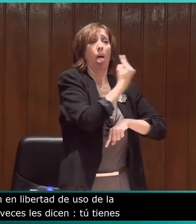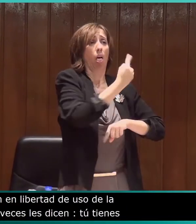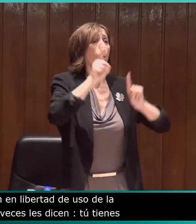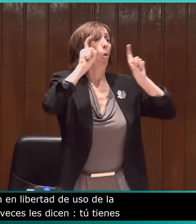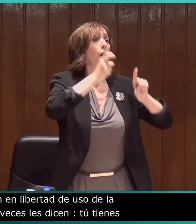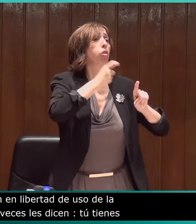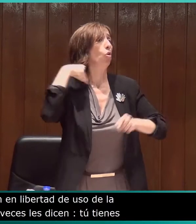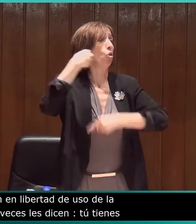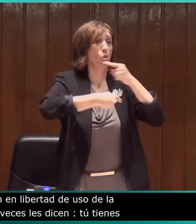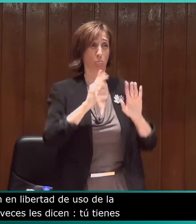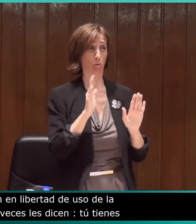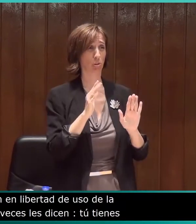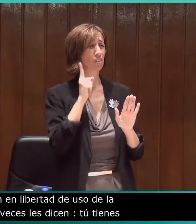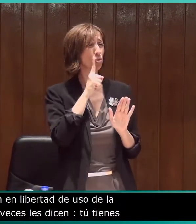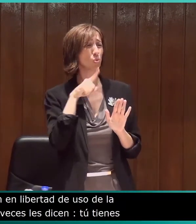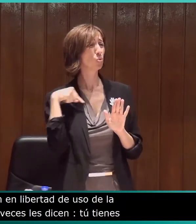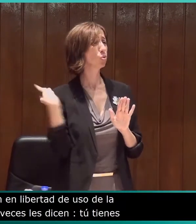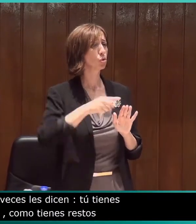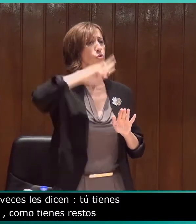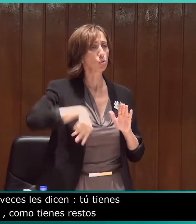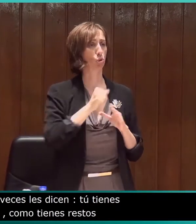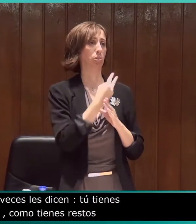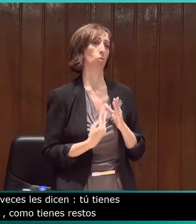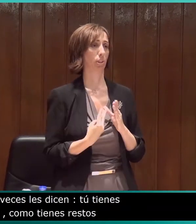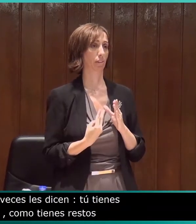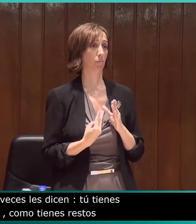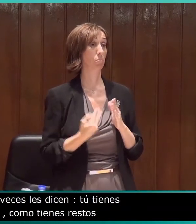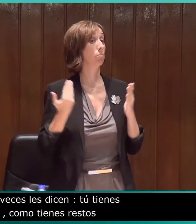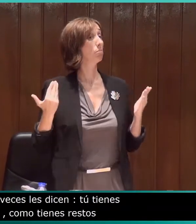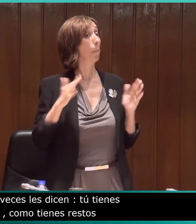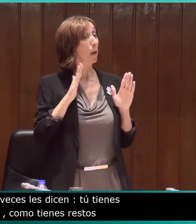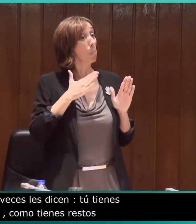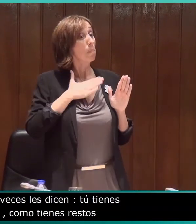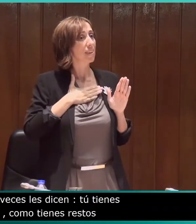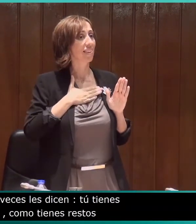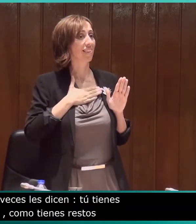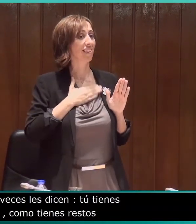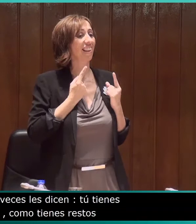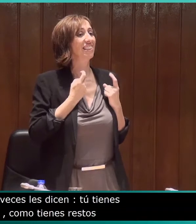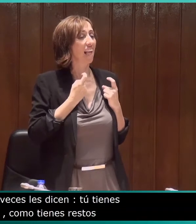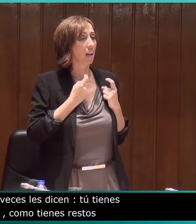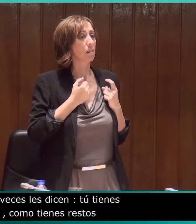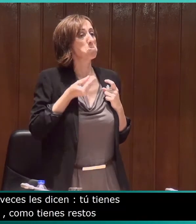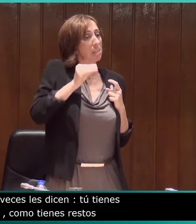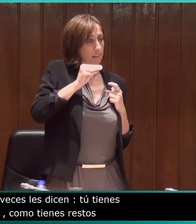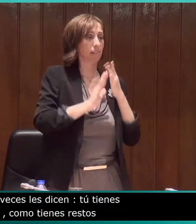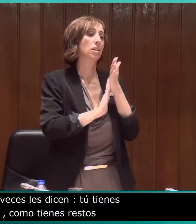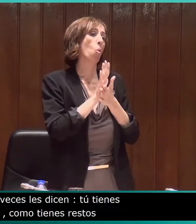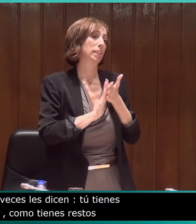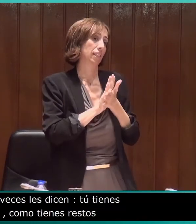dependiendo de las capacidades y de cómo ha sido nuestra trayectoria educativa Pero somos personas bilingües para mí necesitamos